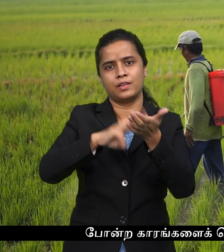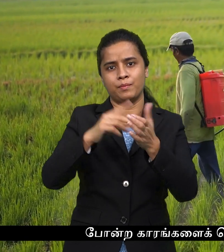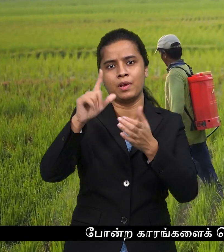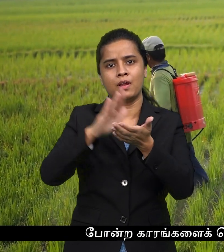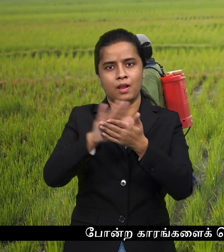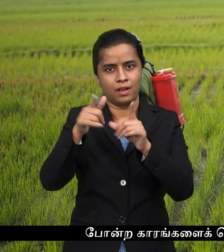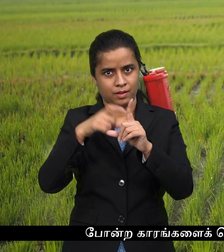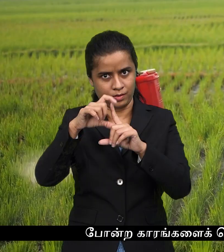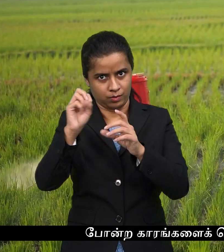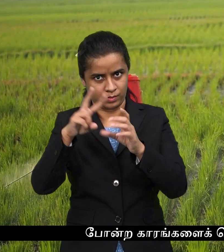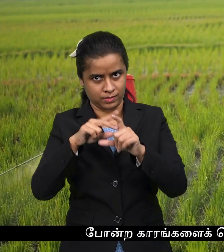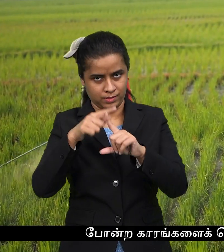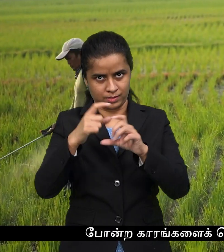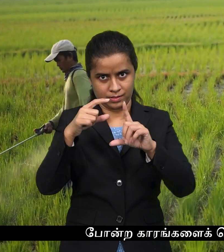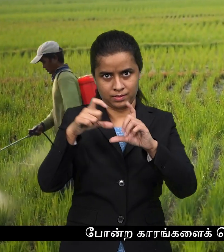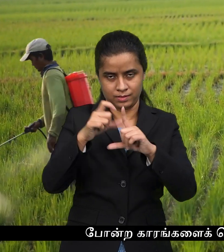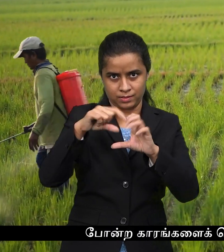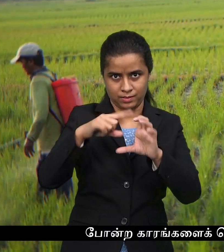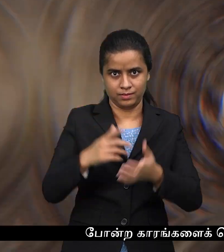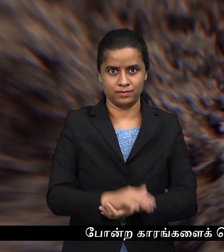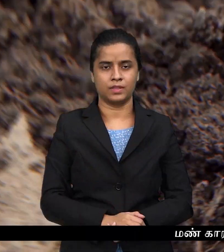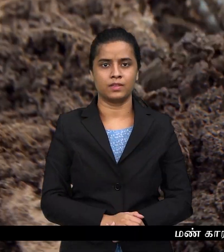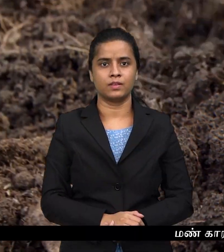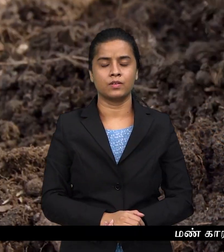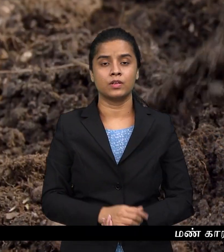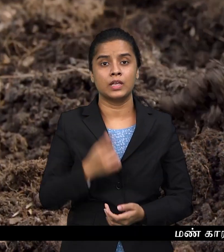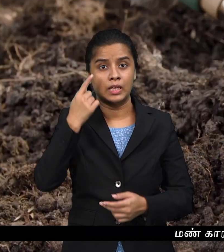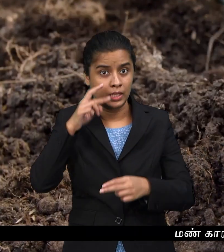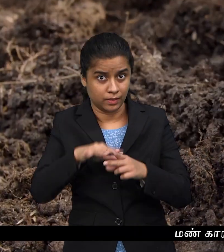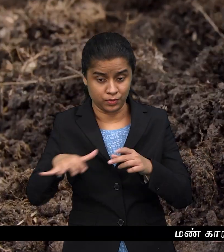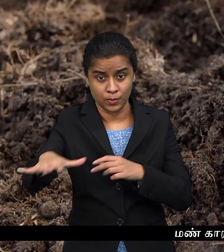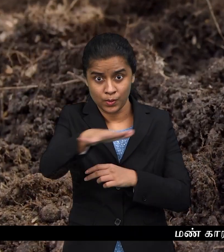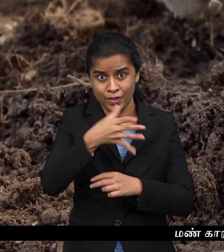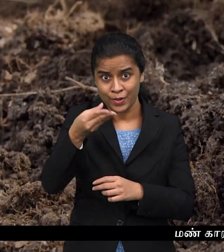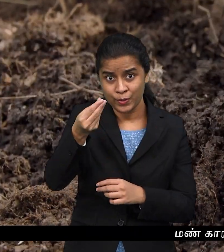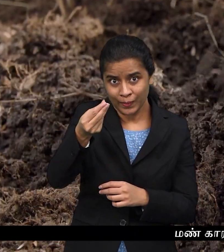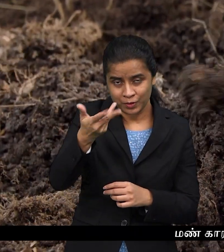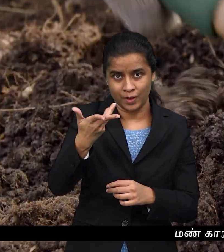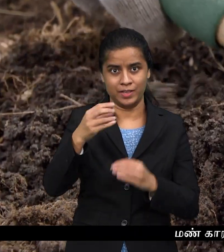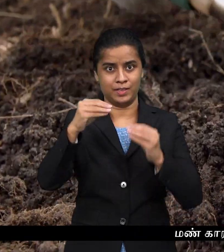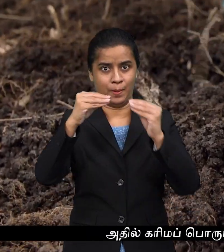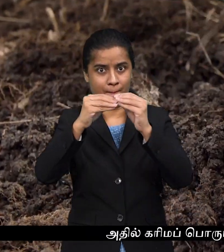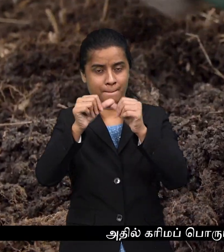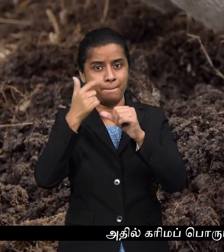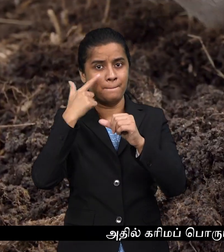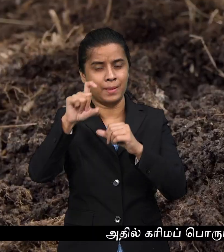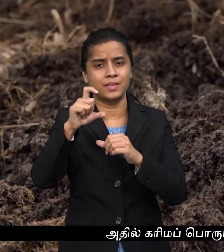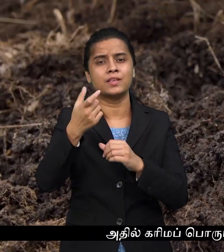கொண்டு சிகிச்சையளிக்கப்படுகிறது. மண் காரங்களாக இருந்தால் அதில் கரிம